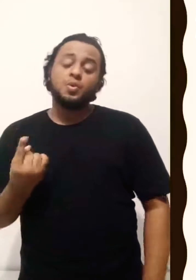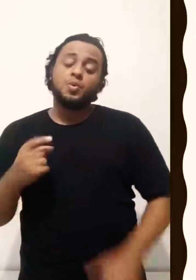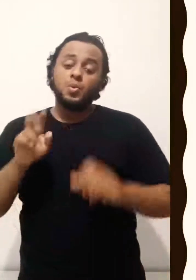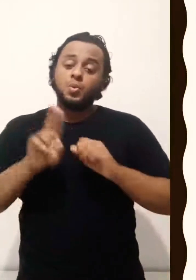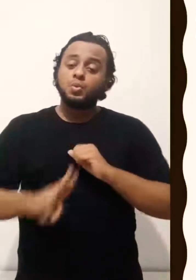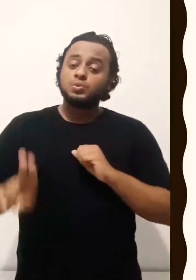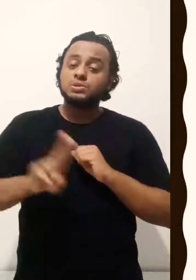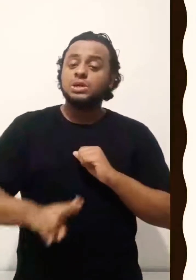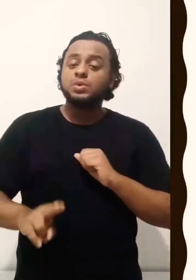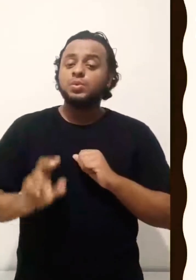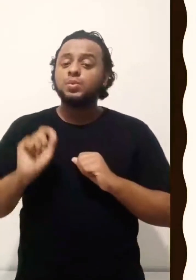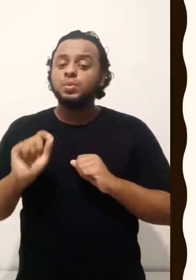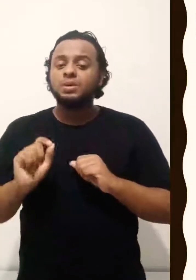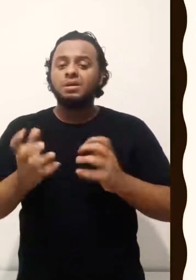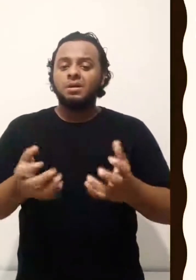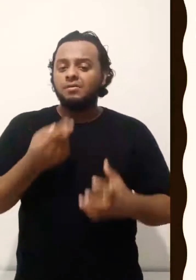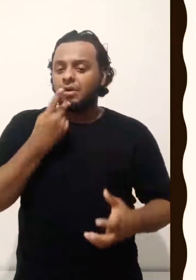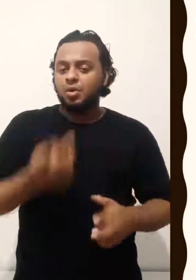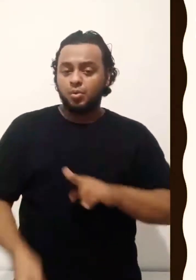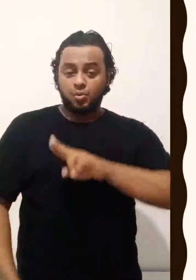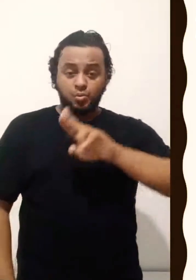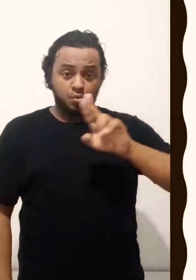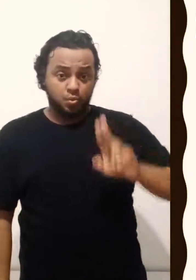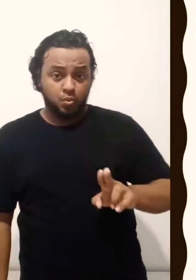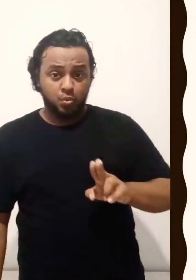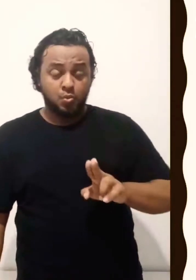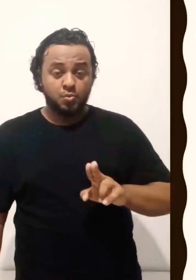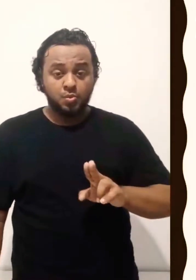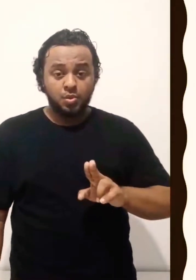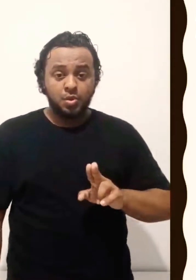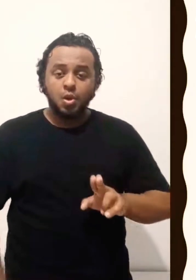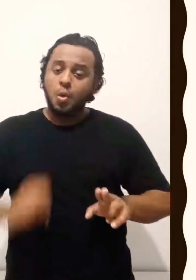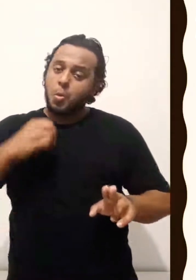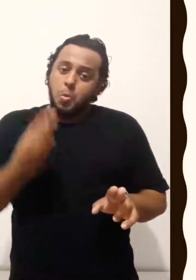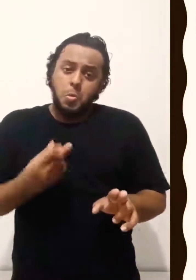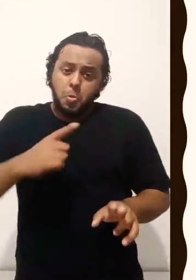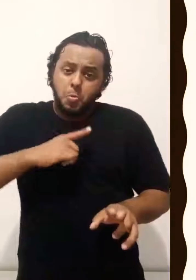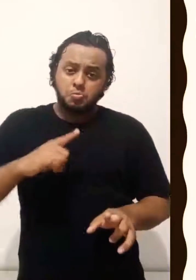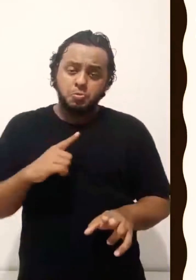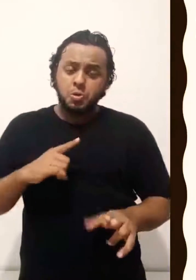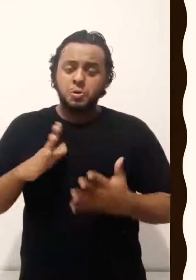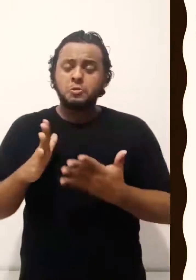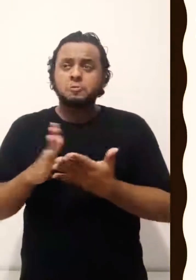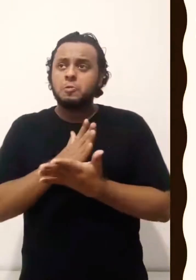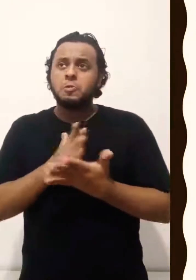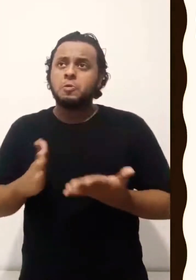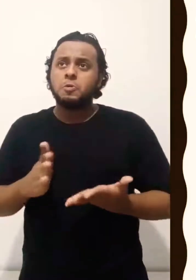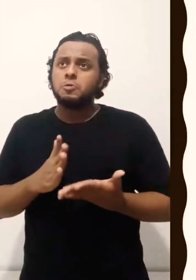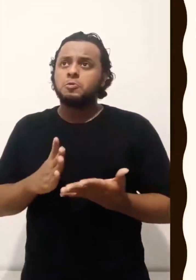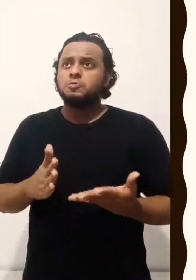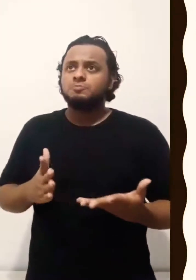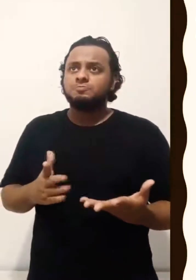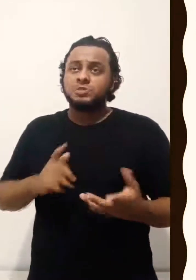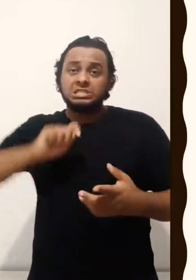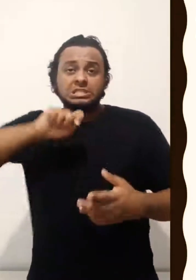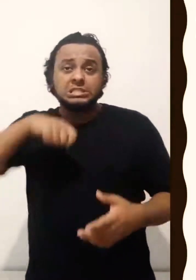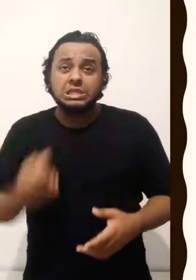utilizado para quando você quer falar nome ou quando você tem